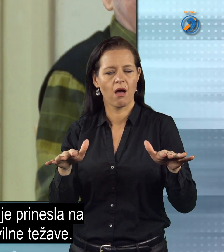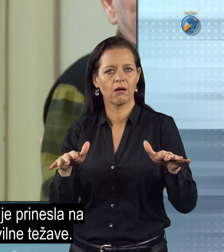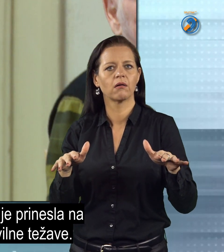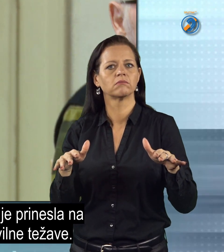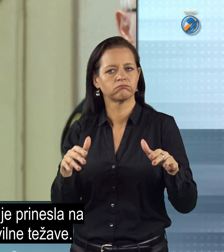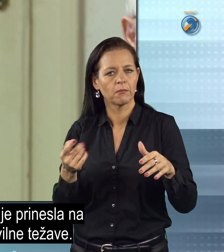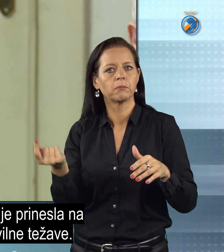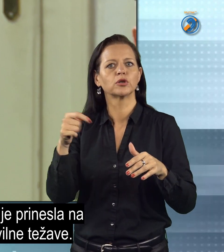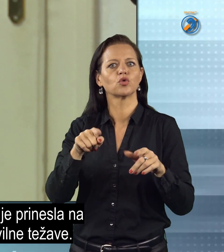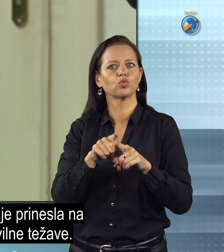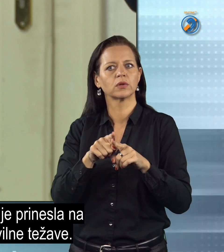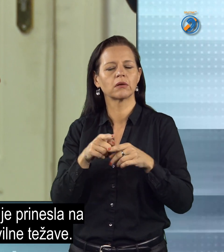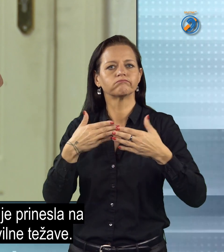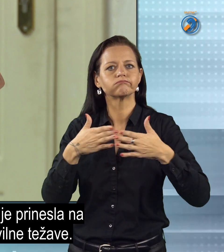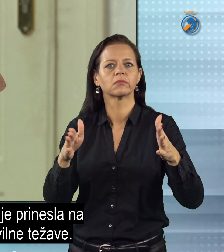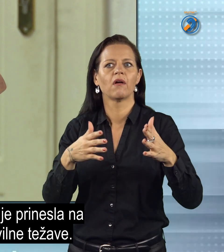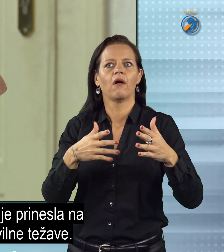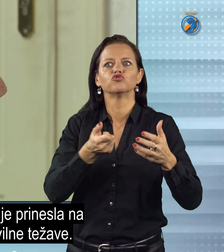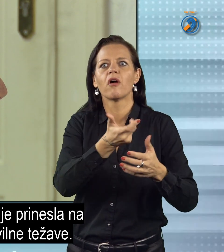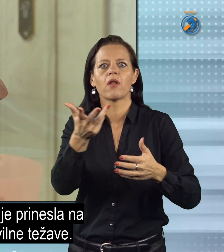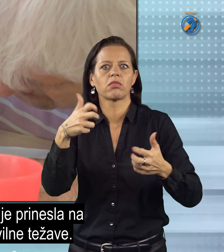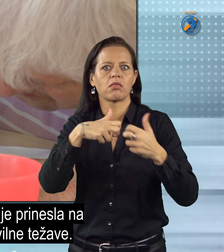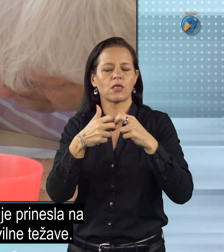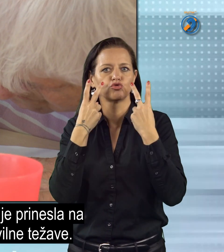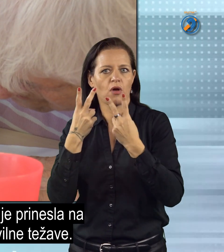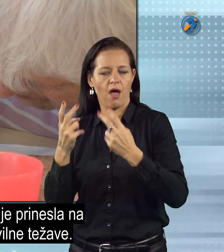Epidemija pa je prinesla na površje številne težave.